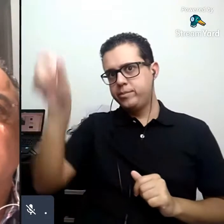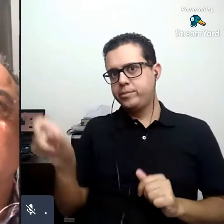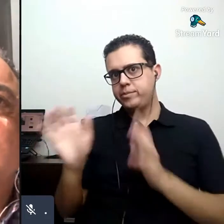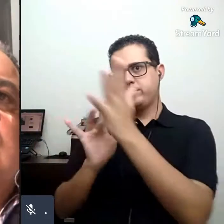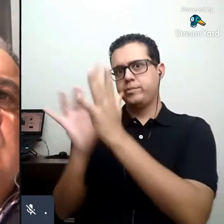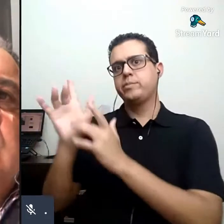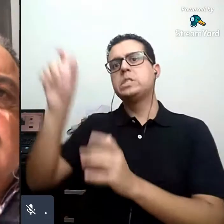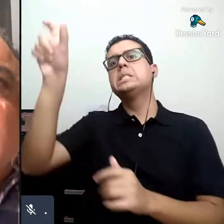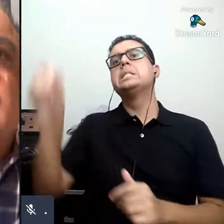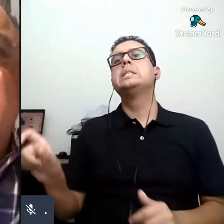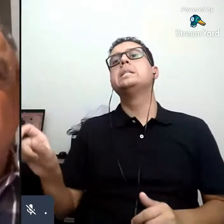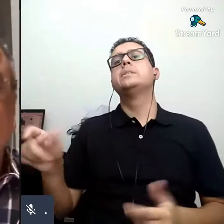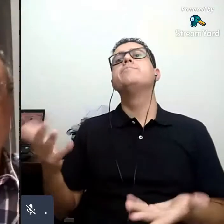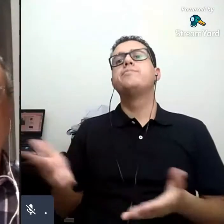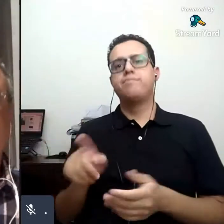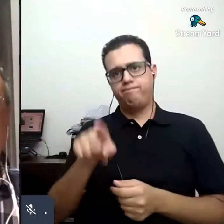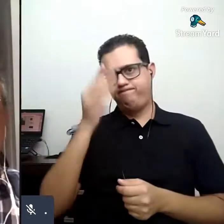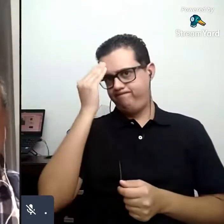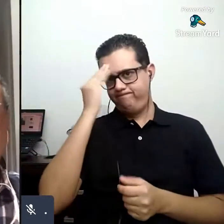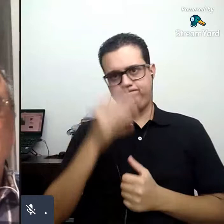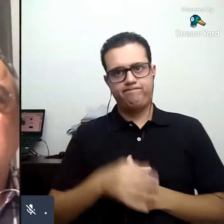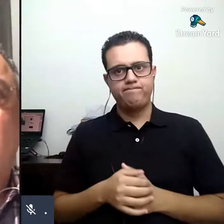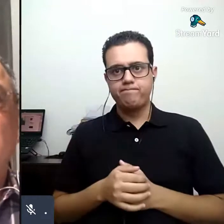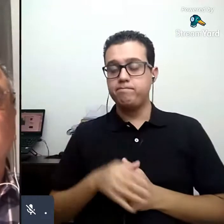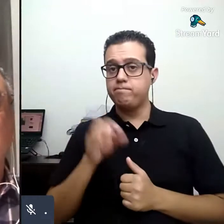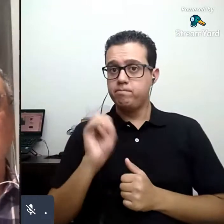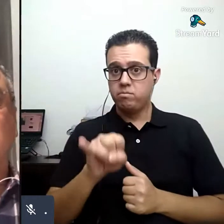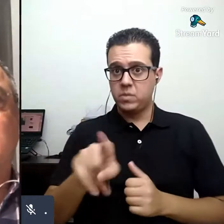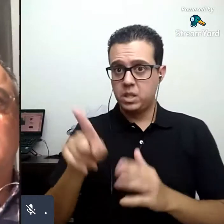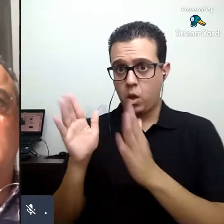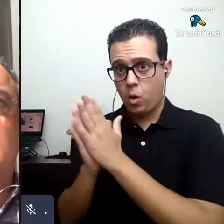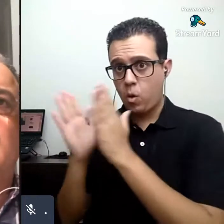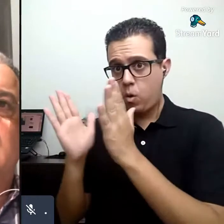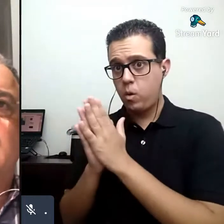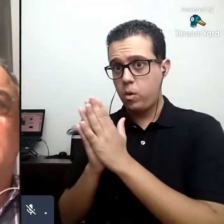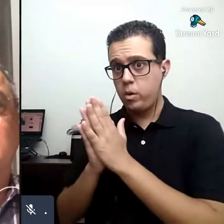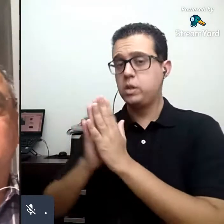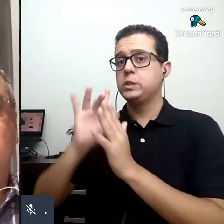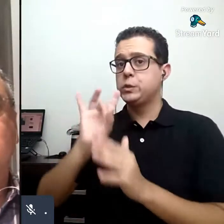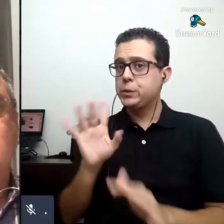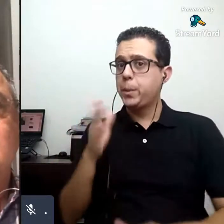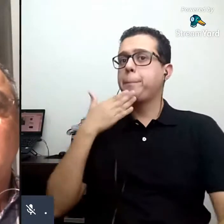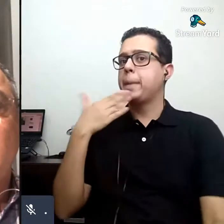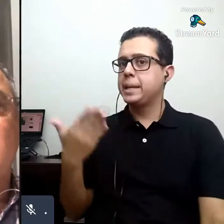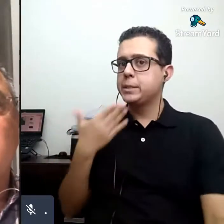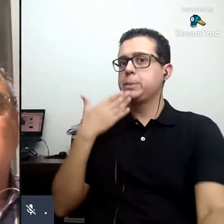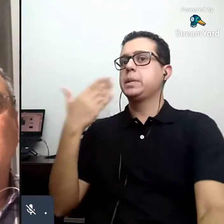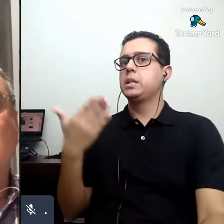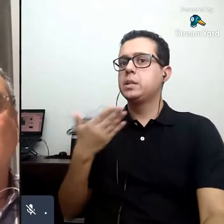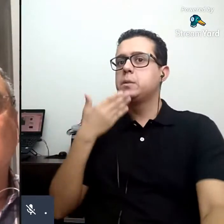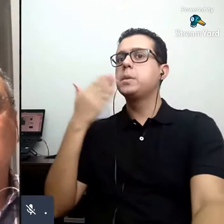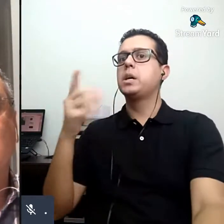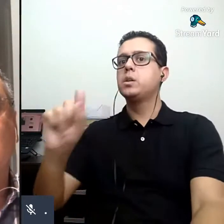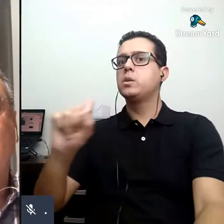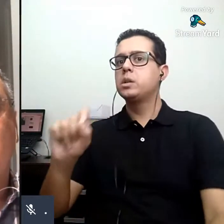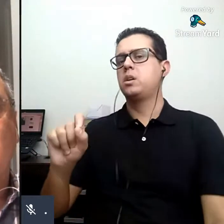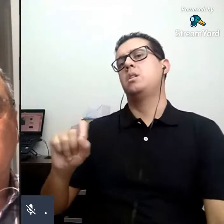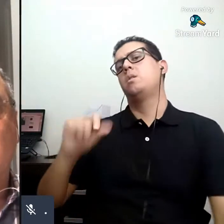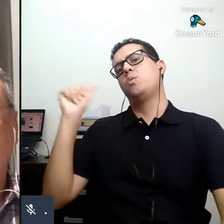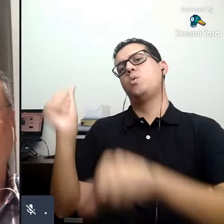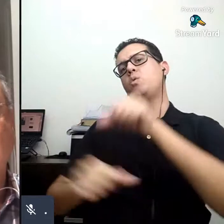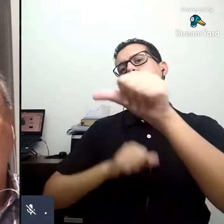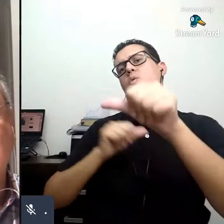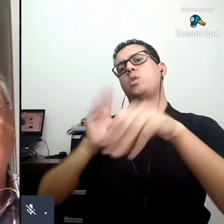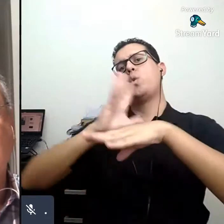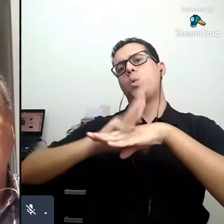procura Jesus e ora a Jesus só pedindo para que Ele reverta tudo,